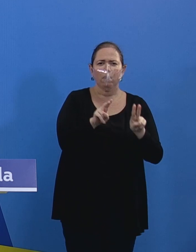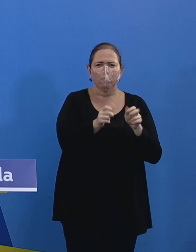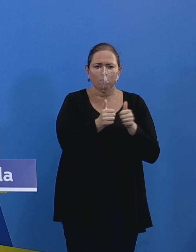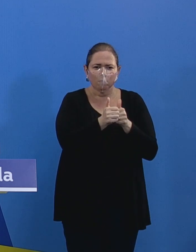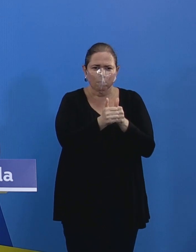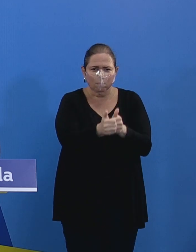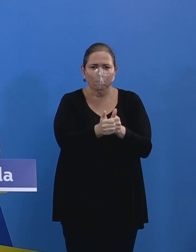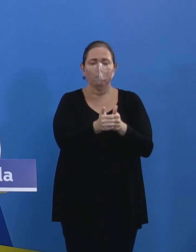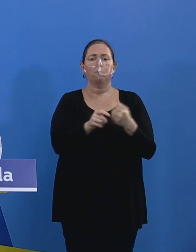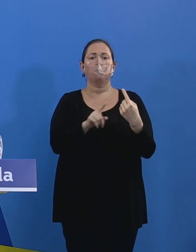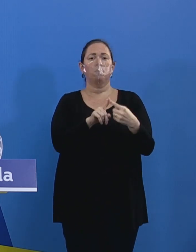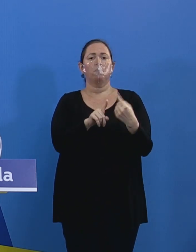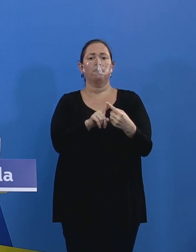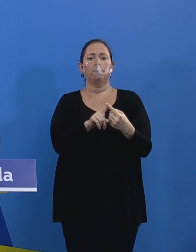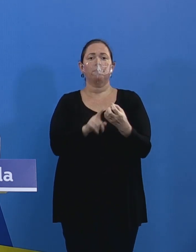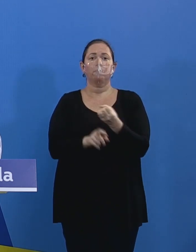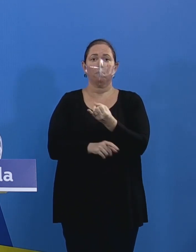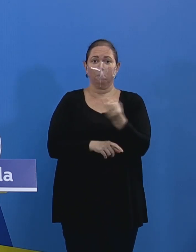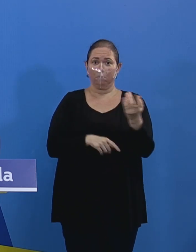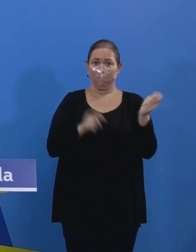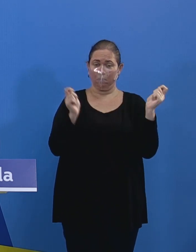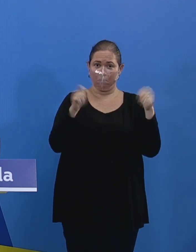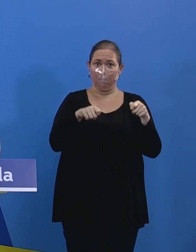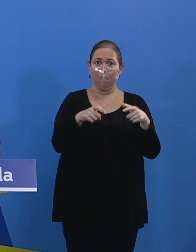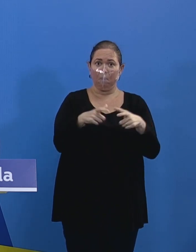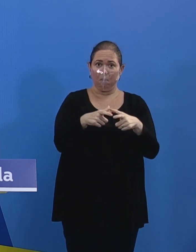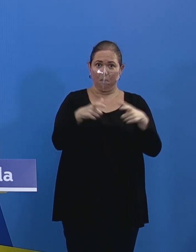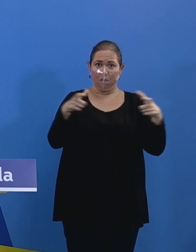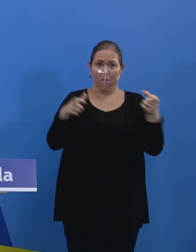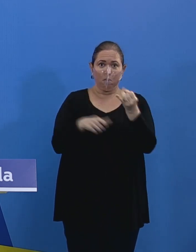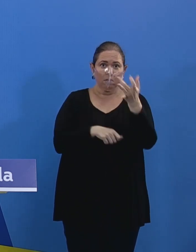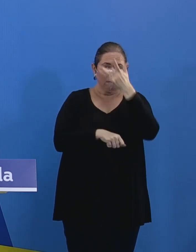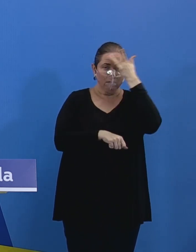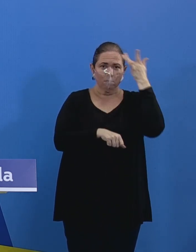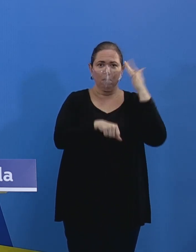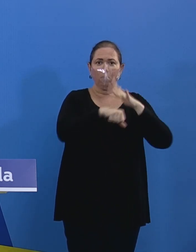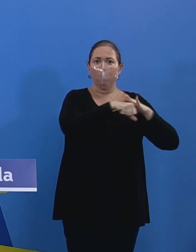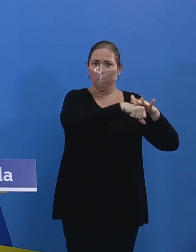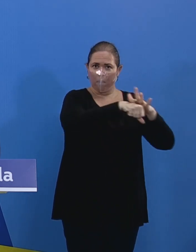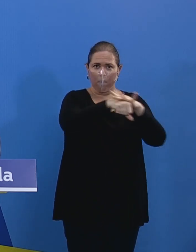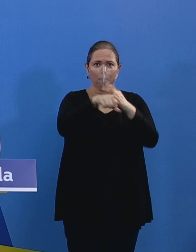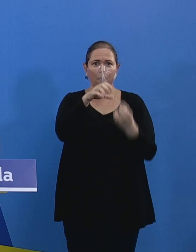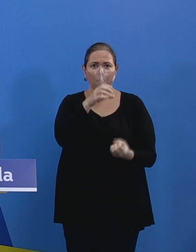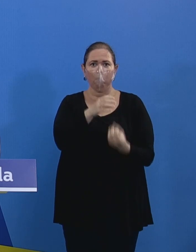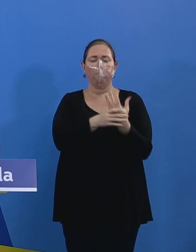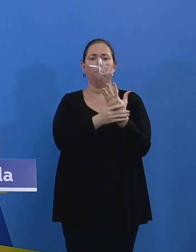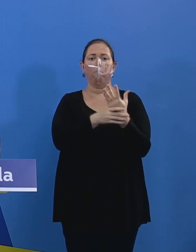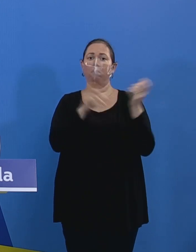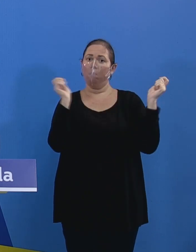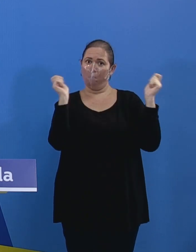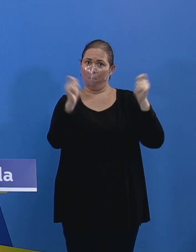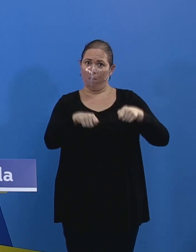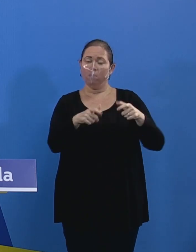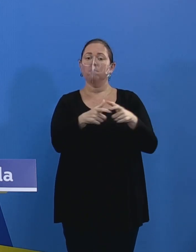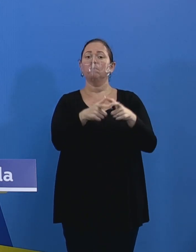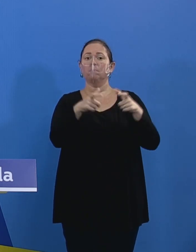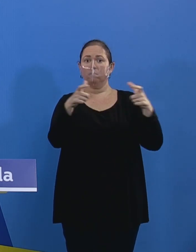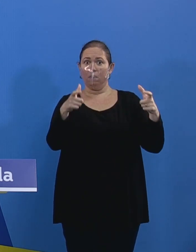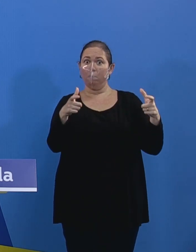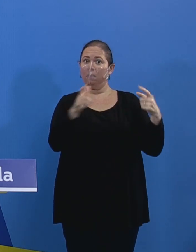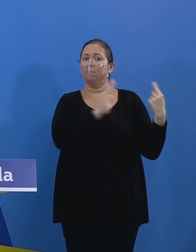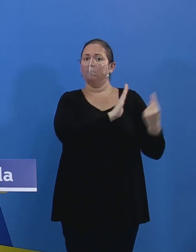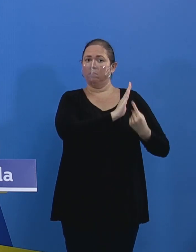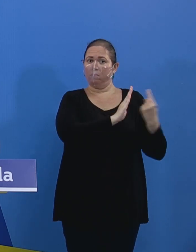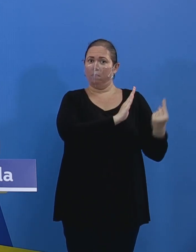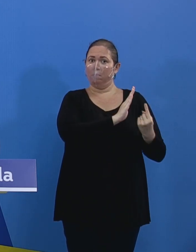porque em condição de aumento do número de pessoas doentes, deve ser ampliado o isolamento